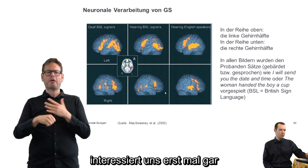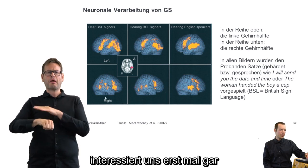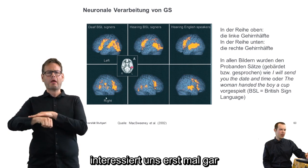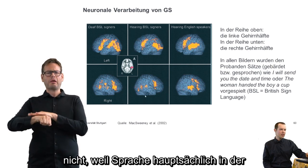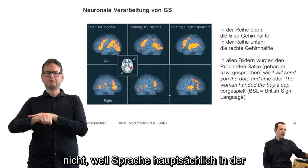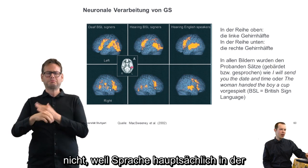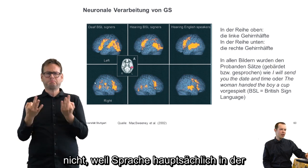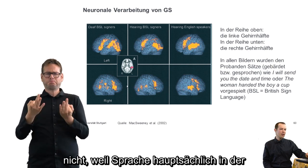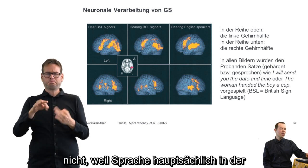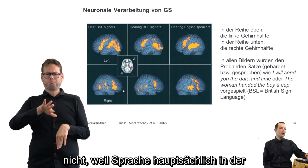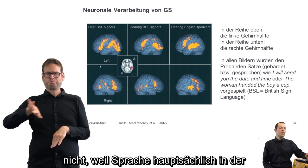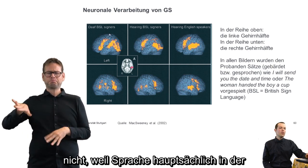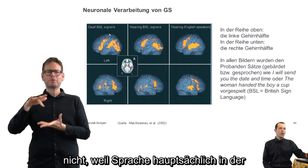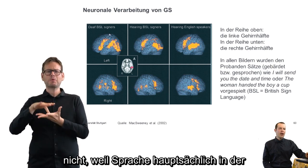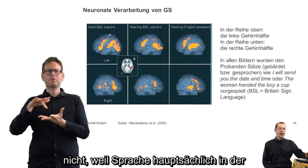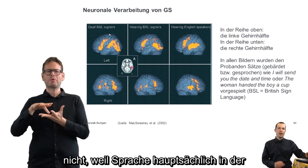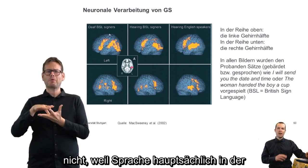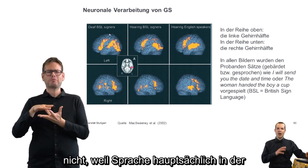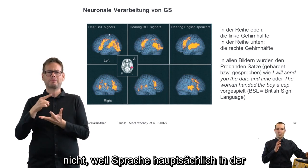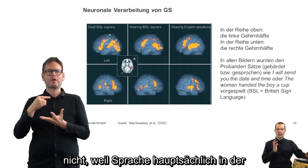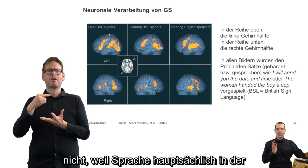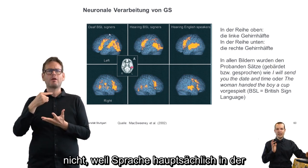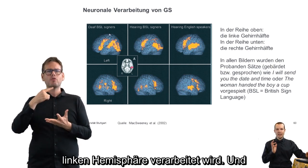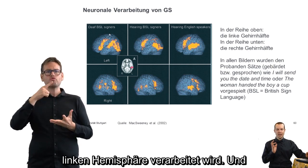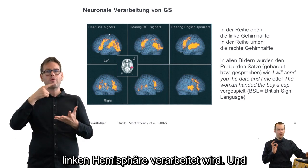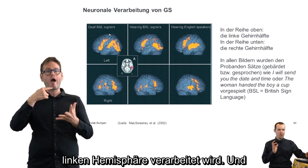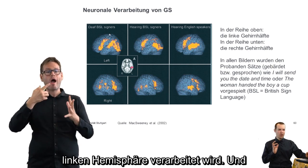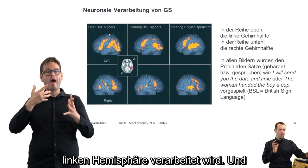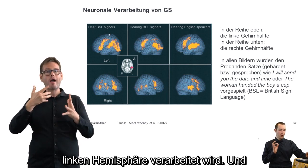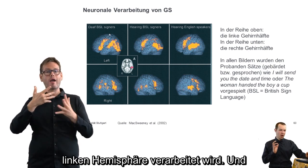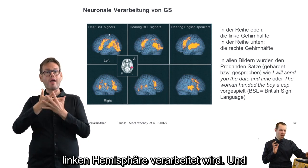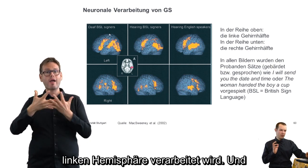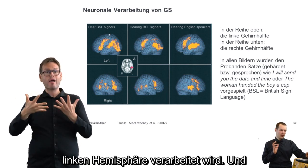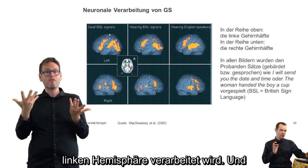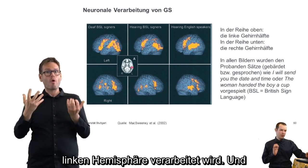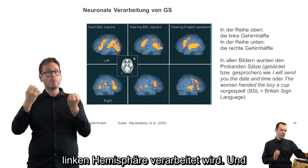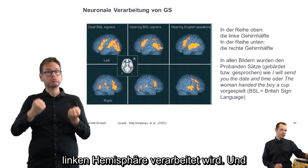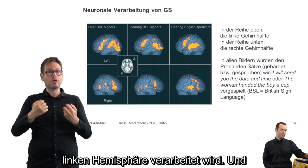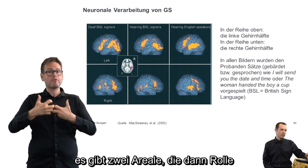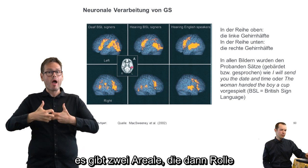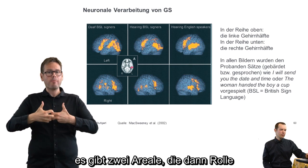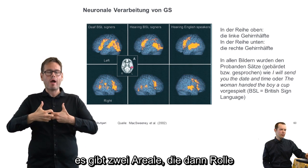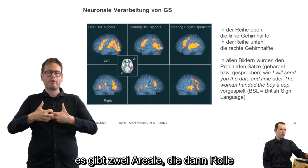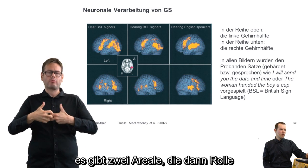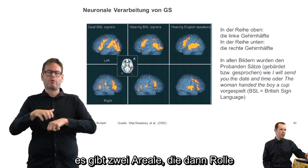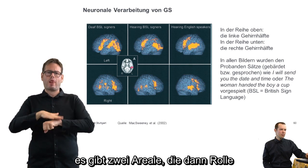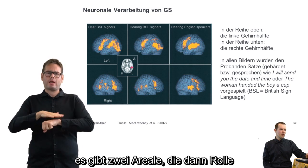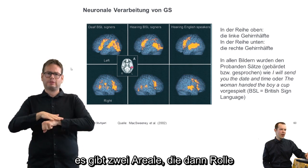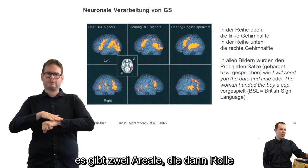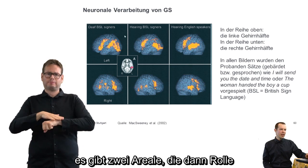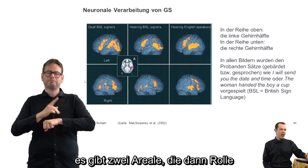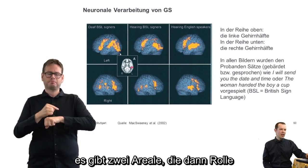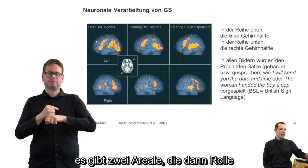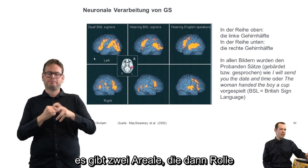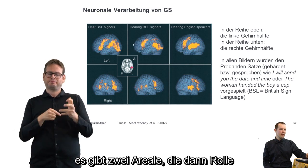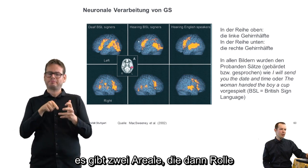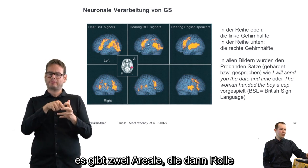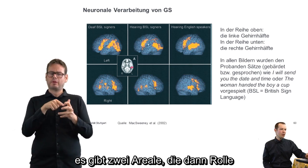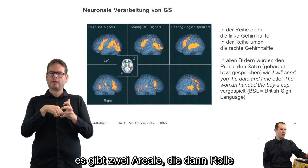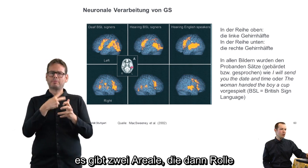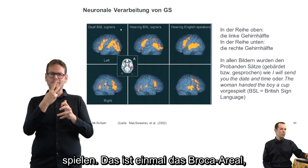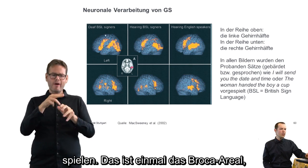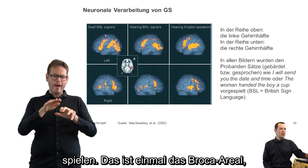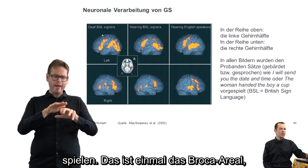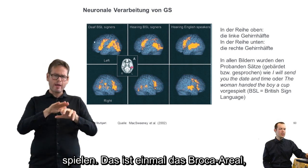interessiert uns erstmal gar nicht, weil die Sprache hauptsächlich in der linken Hemisphäre verarbeitet wird. Es gibt zwei Areale, die